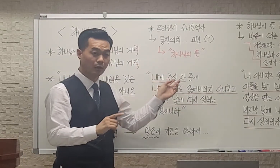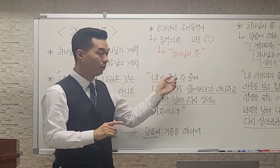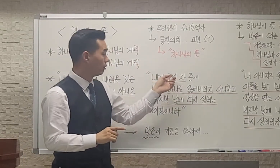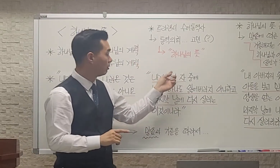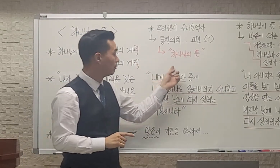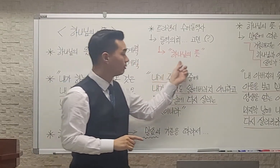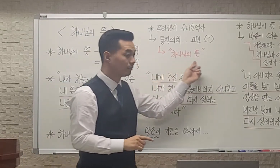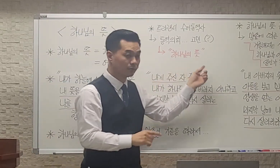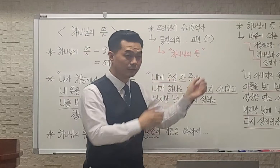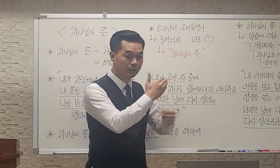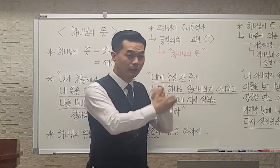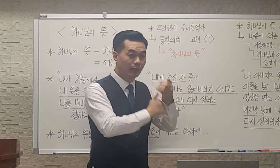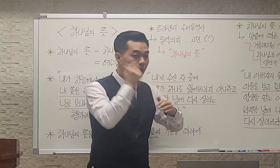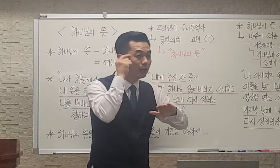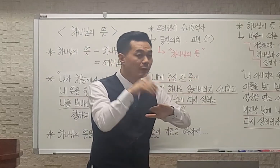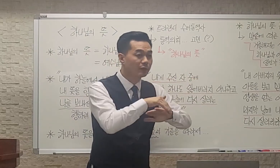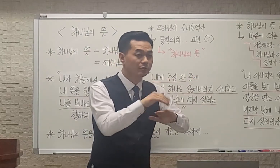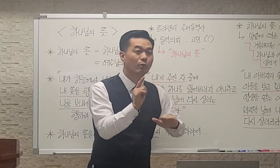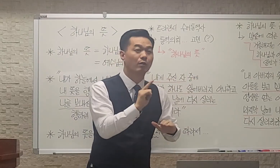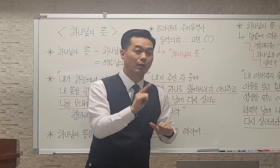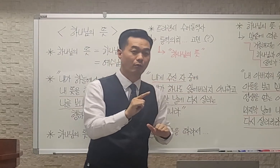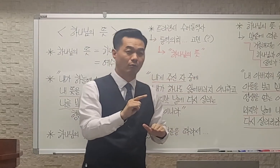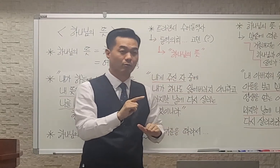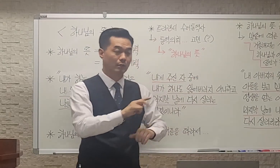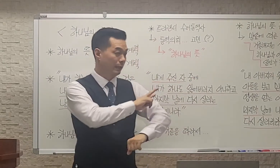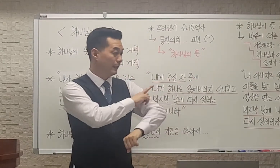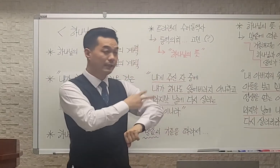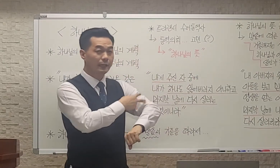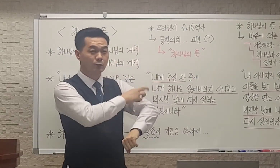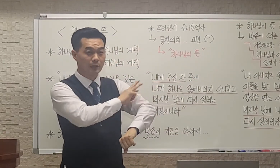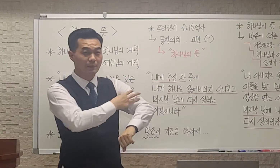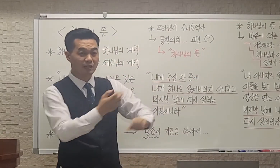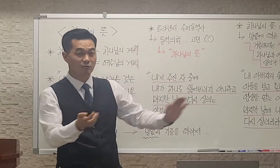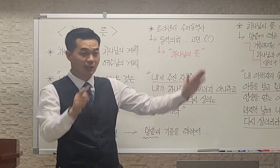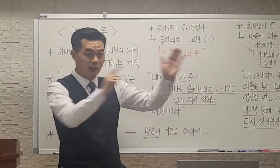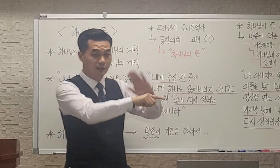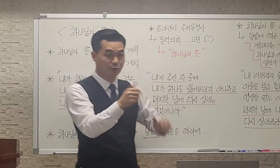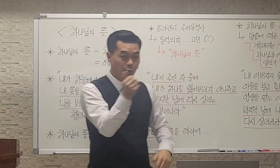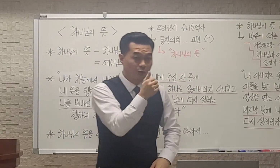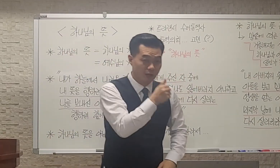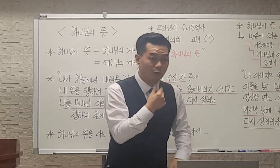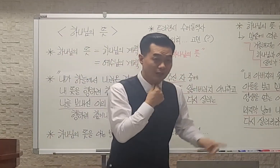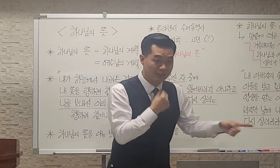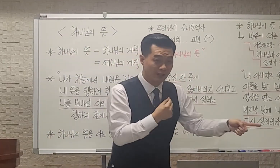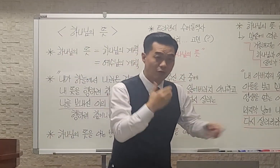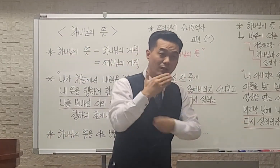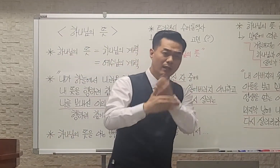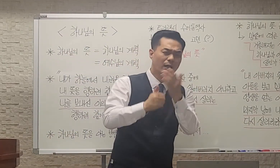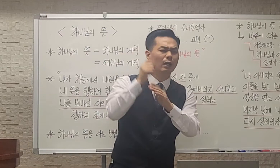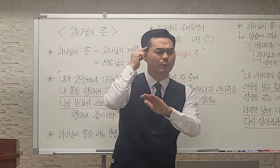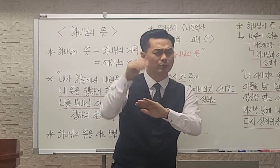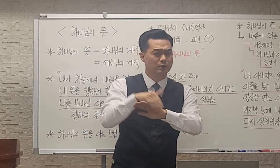뭘까요? 하나님의 뜻은 뭘까요? 2단이고 3단이고 그냥 가가지고 통역하기를 원하실까요? 하나님의 뜻이